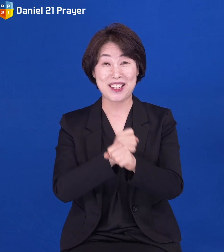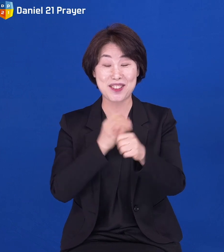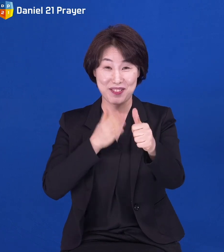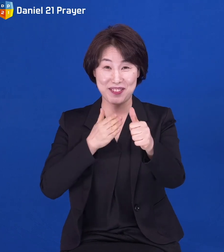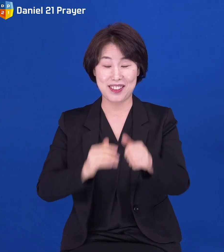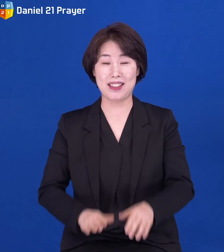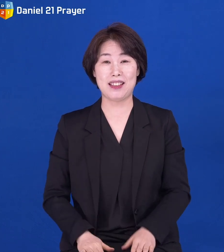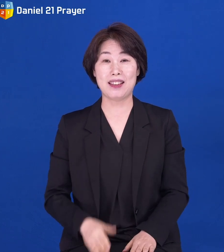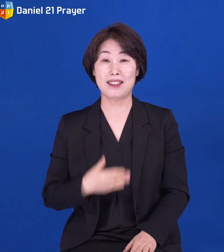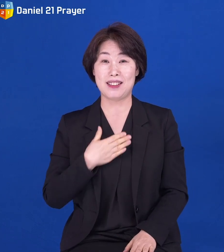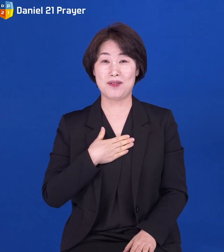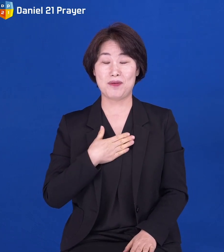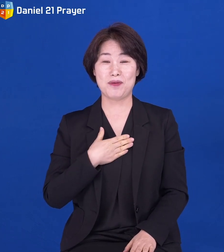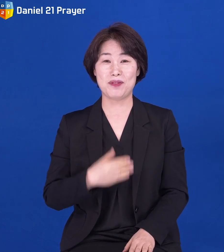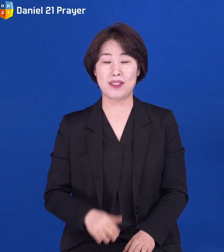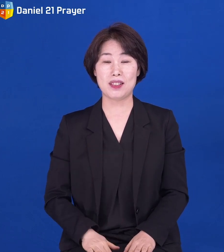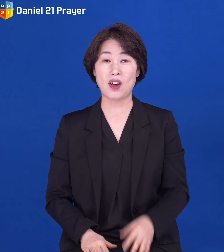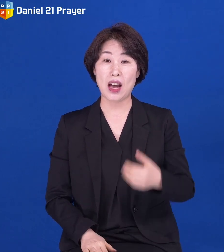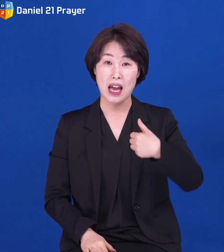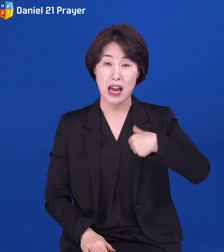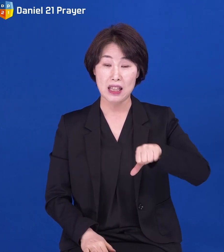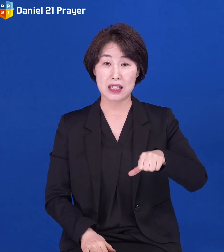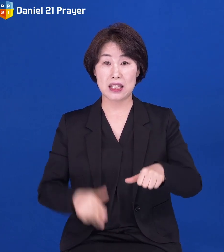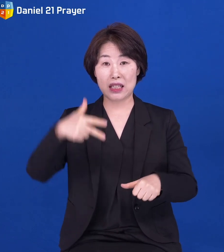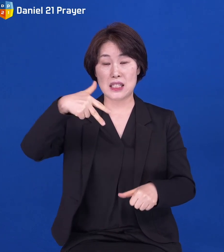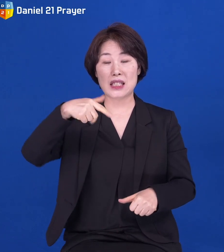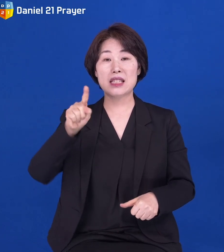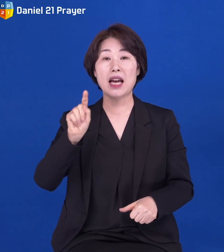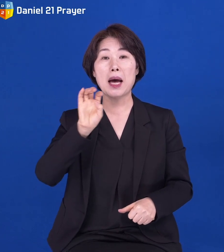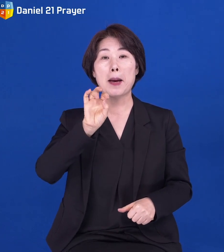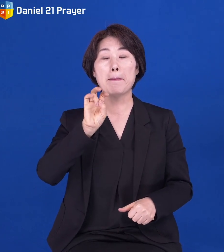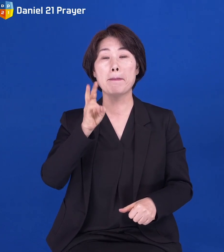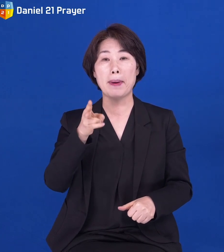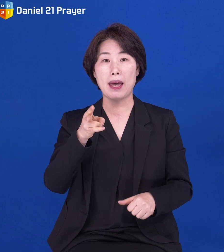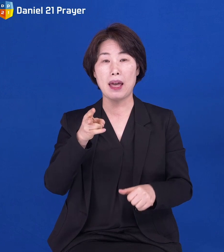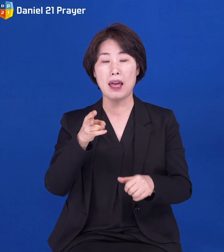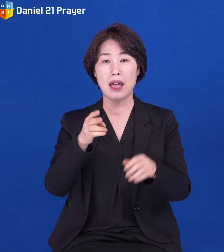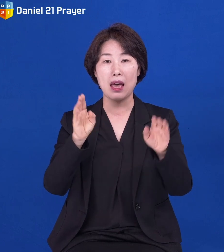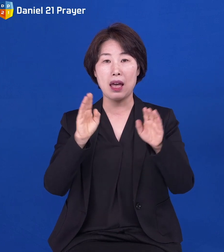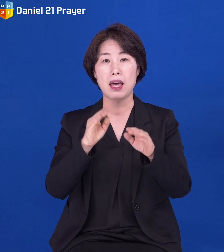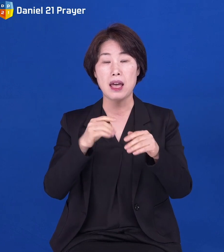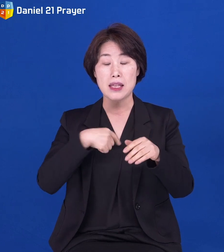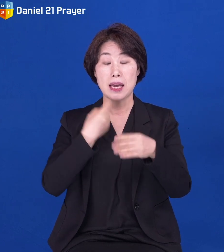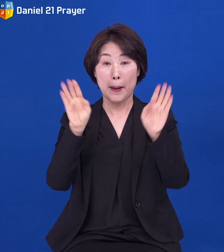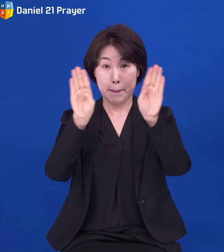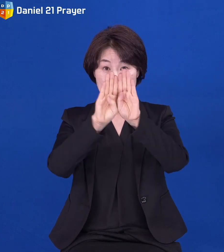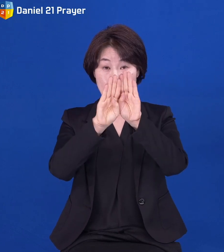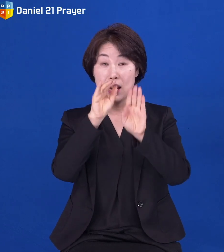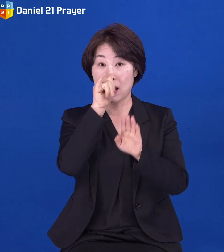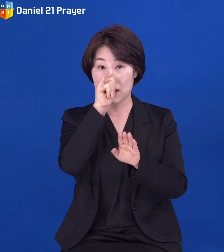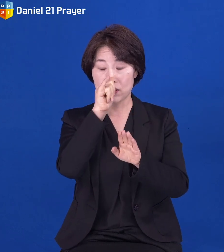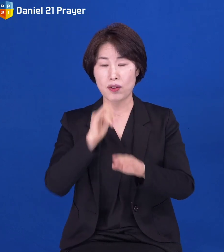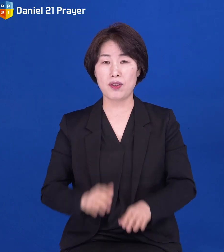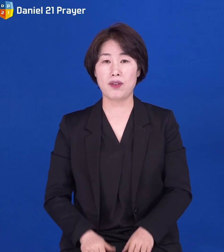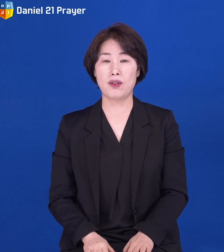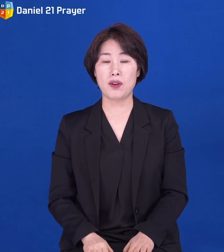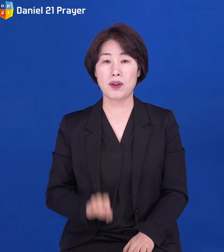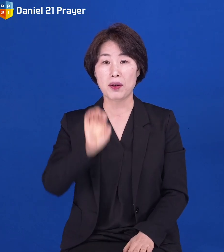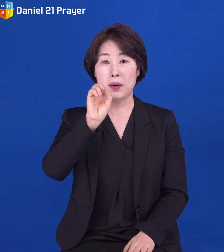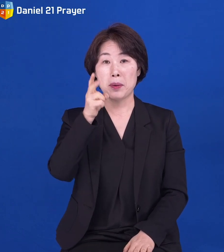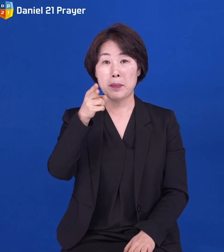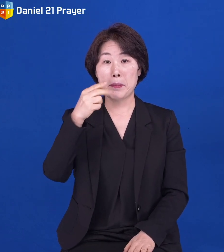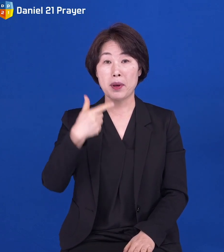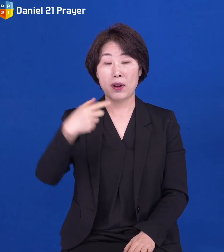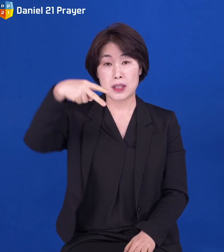같은 경우에는 아이가 이제 자폐가 있기 때문에 그런 거를 이제 공개를 안 하다가 처음에 이제 편스토랑이라는